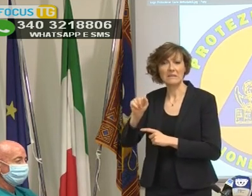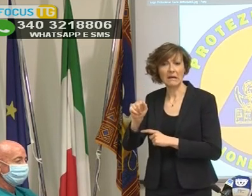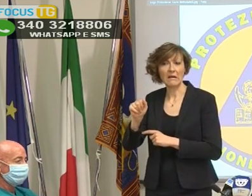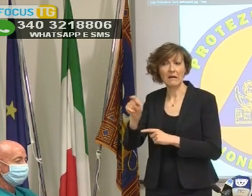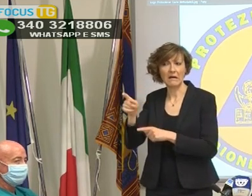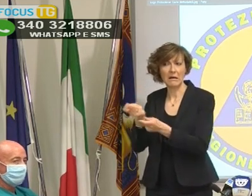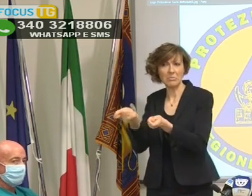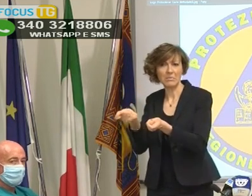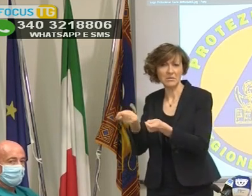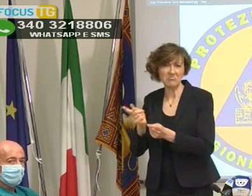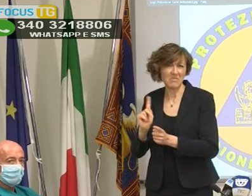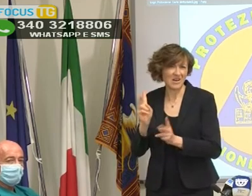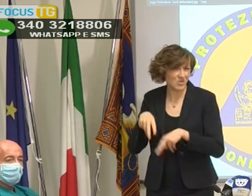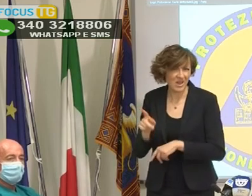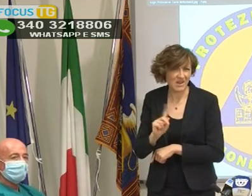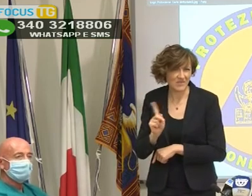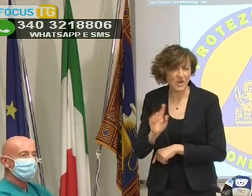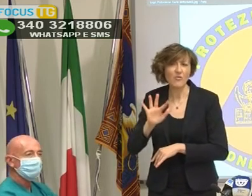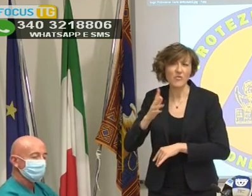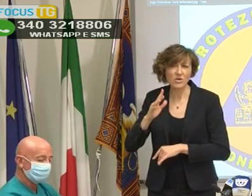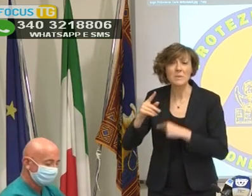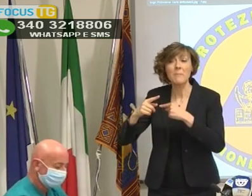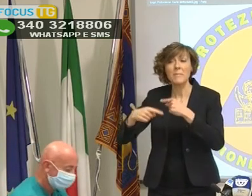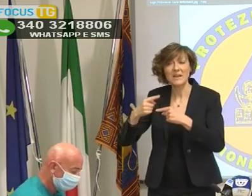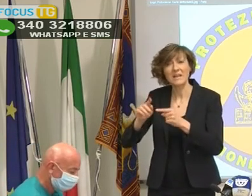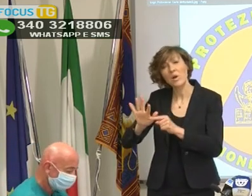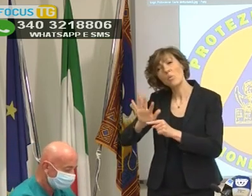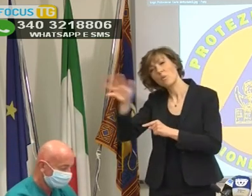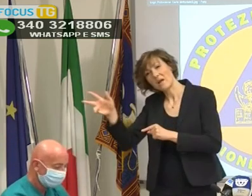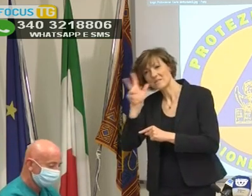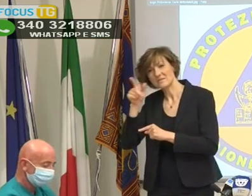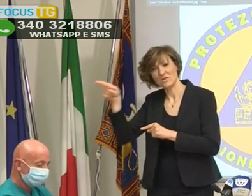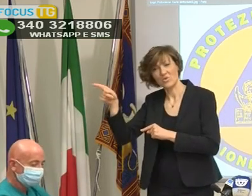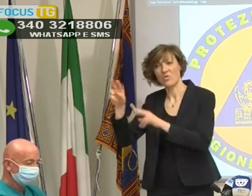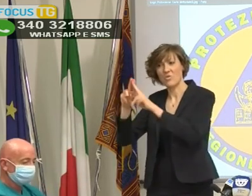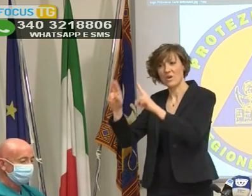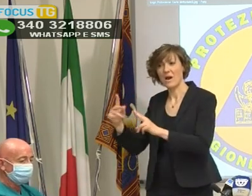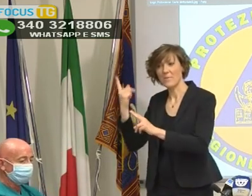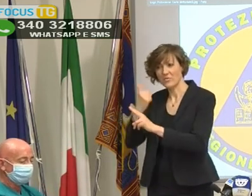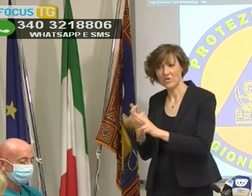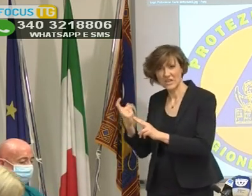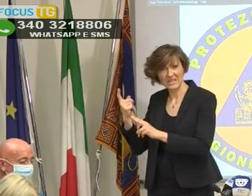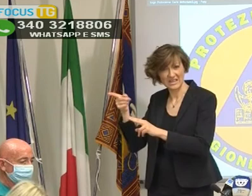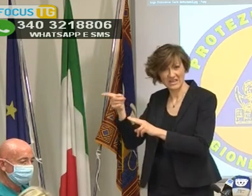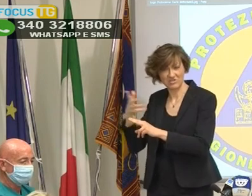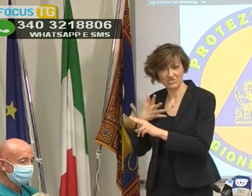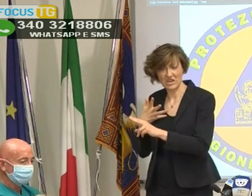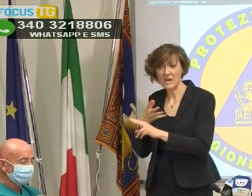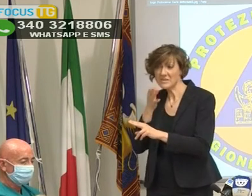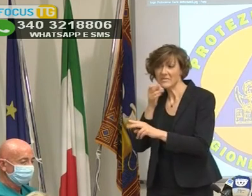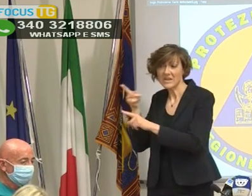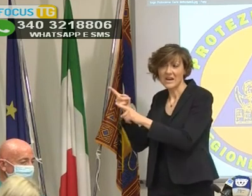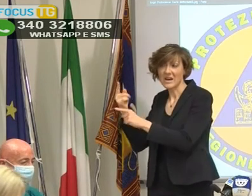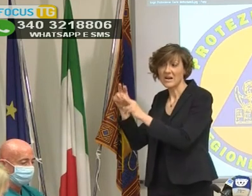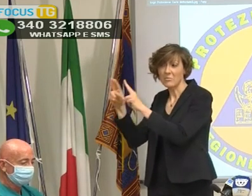aveva una parentela con una signora di Adria della profumeria, quindi la profumeria di Adria non c'entra nulla con il